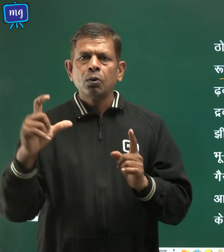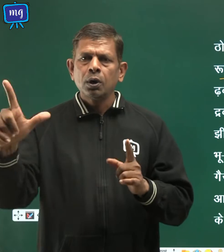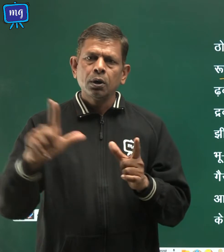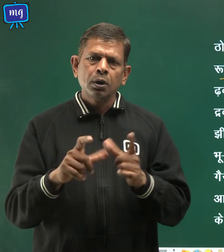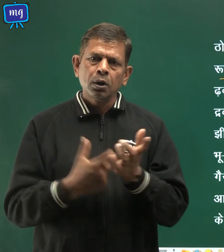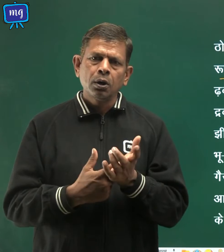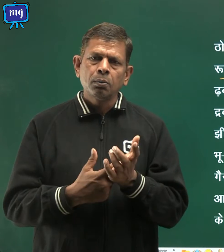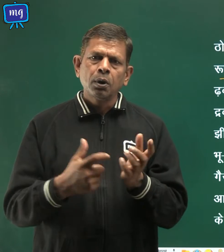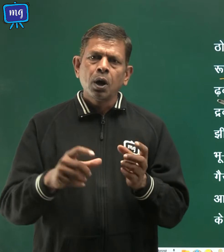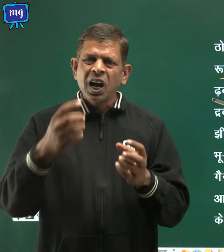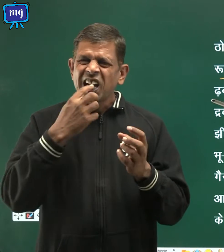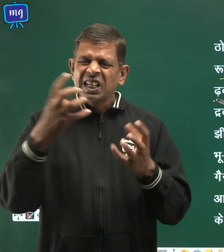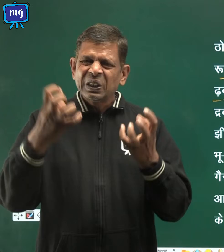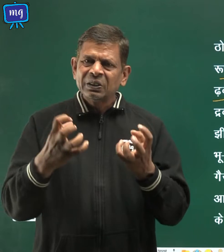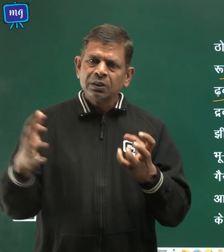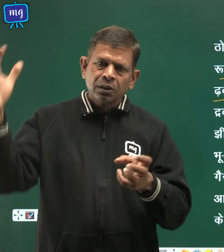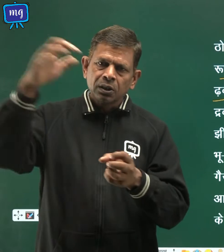बर्फ से ढके